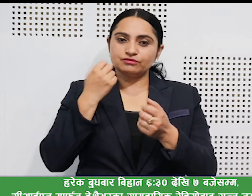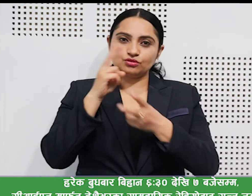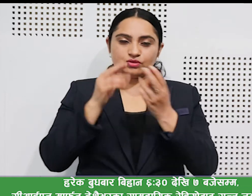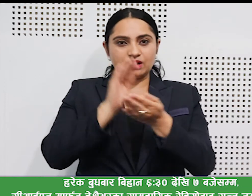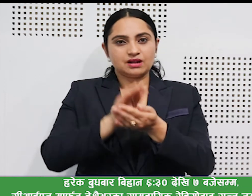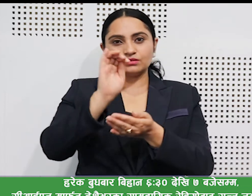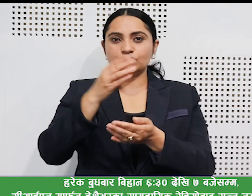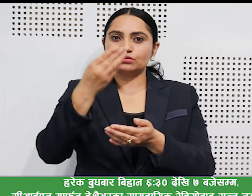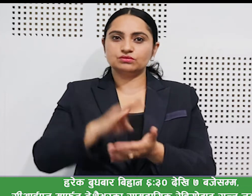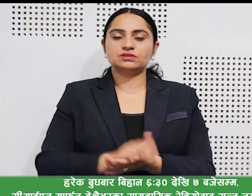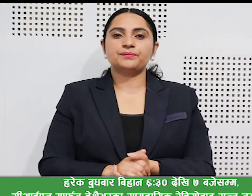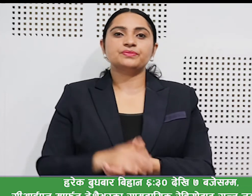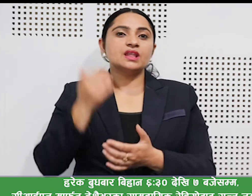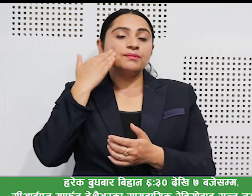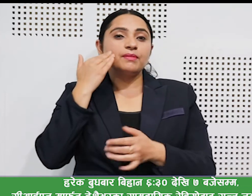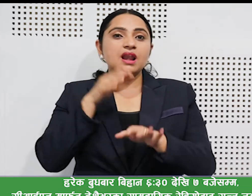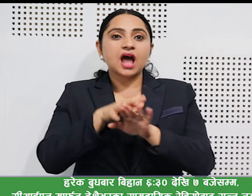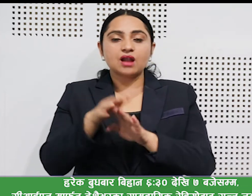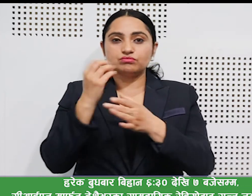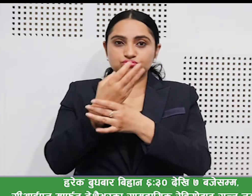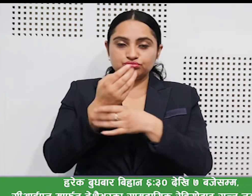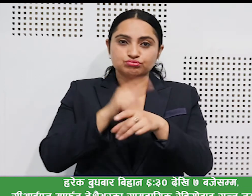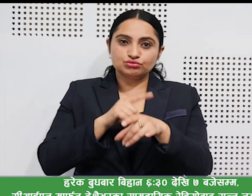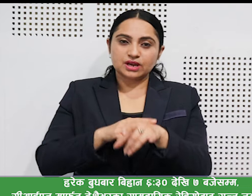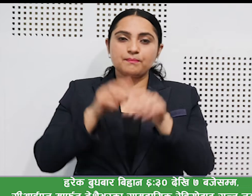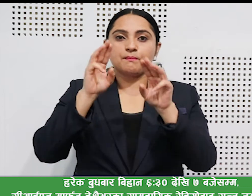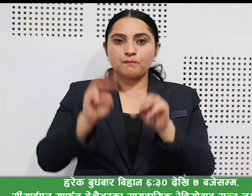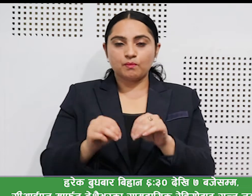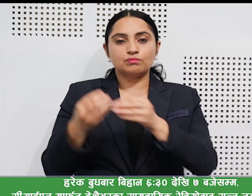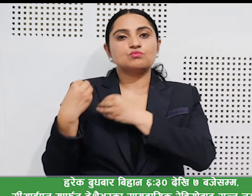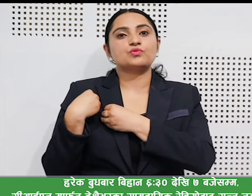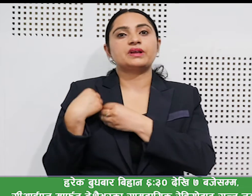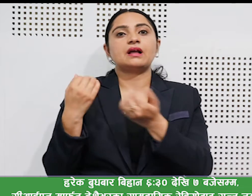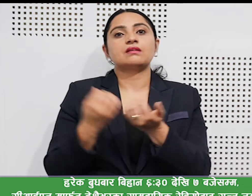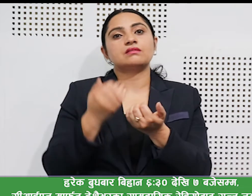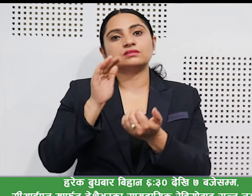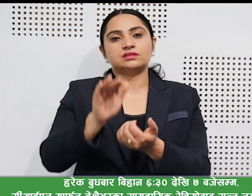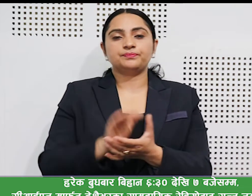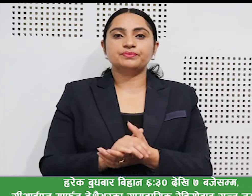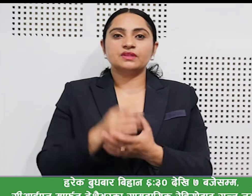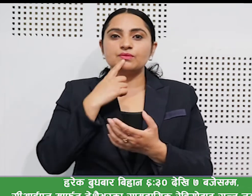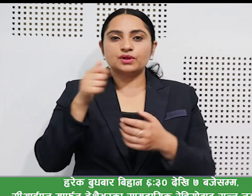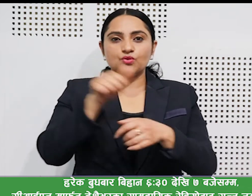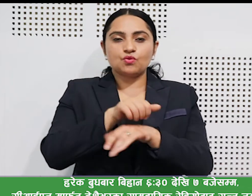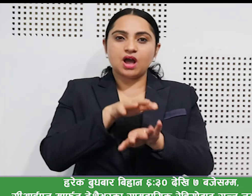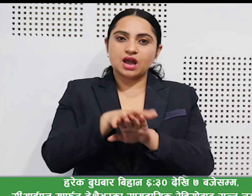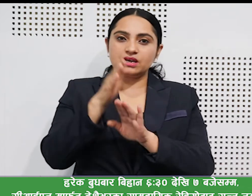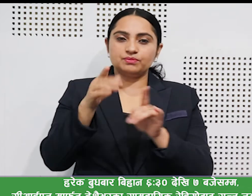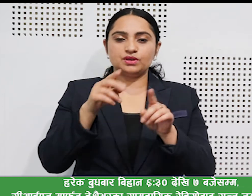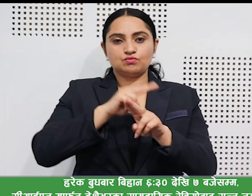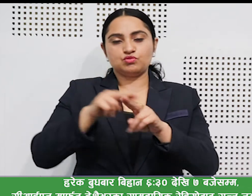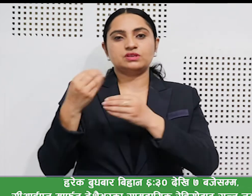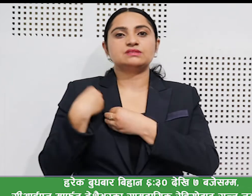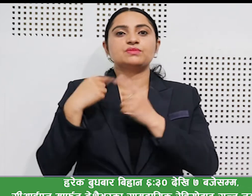राख्न सक्नुहुनेछ। महिलाहरूले विपदको समयमा महत्त्वपूर्ण भूमिका निर्वाह गर्दछन् भने उनीहरूले पनि पूर्ण